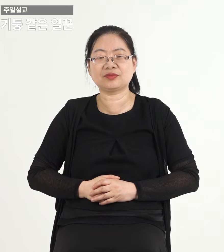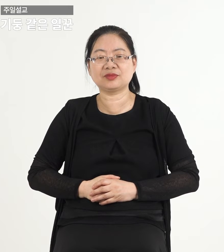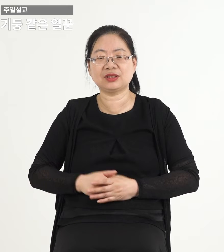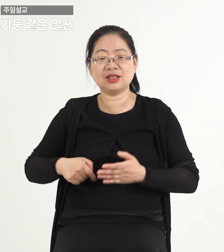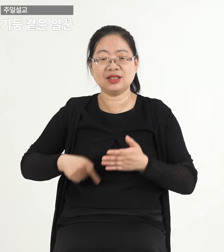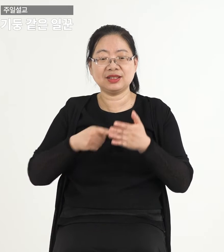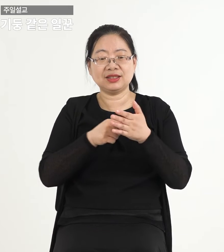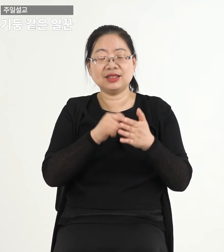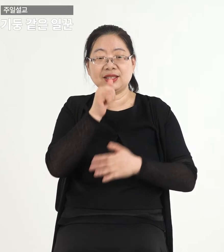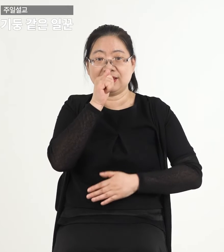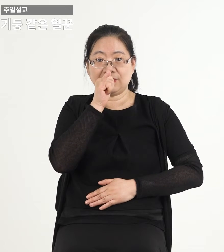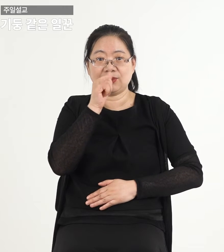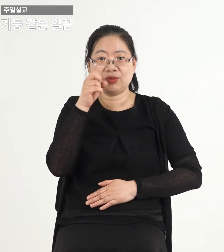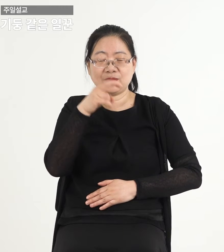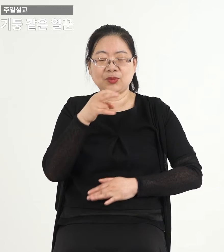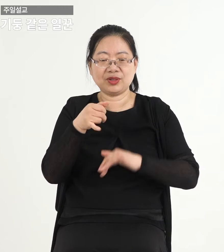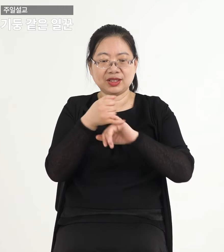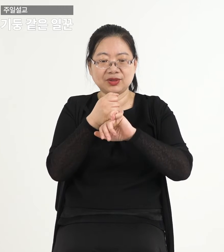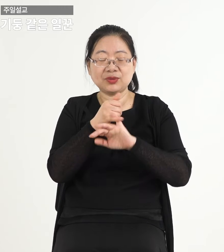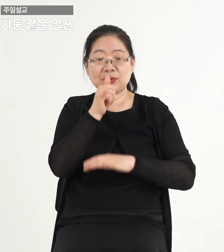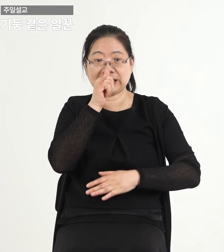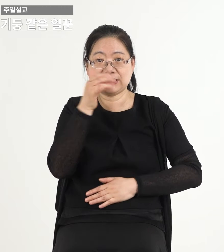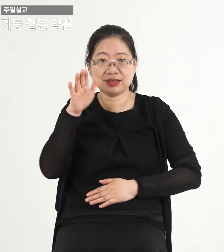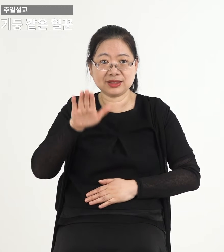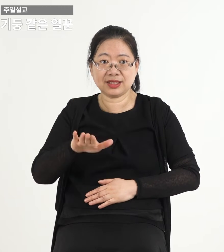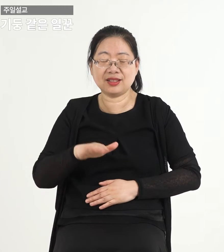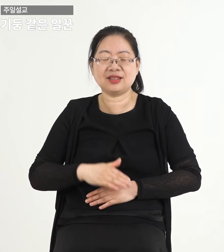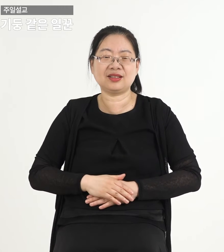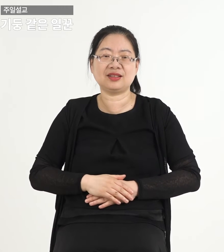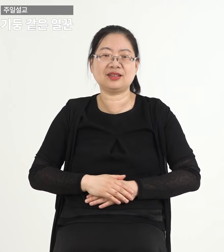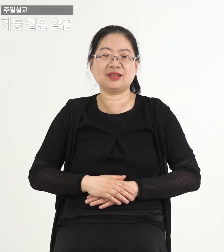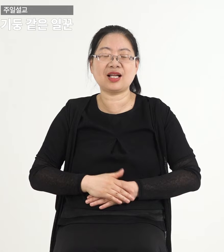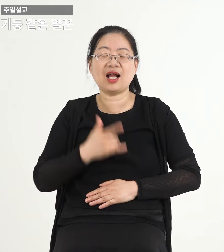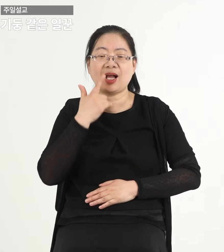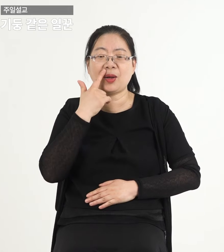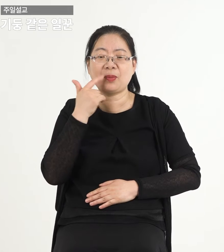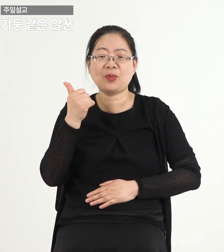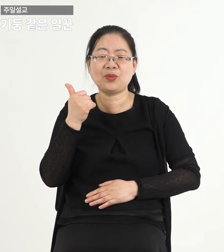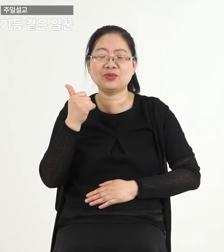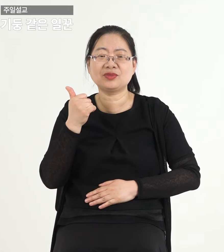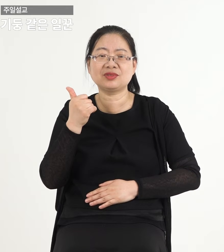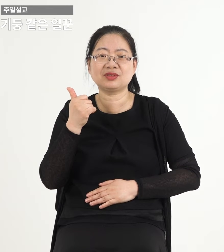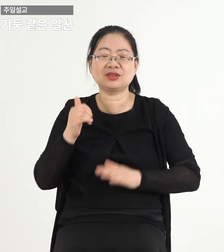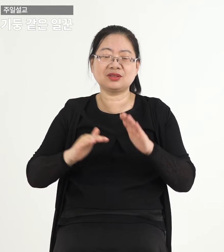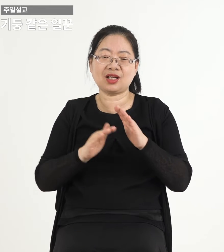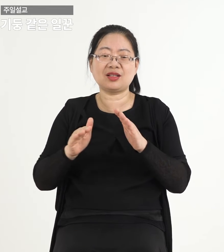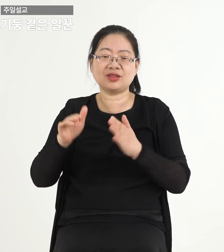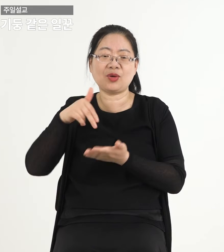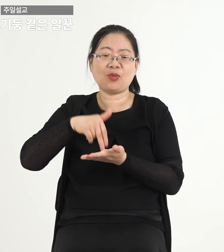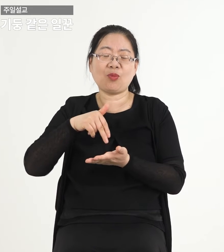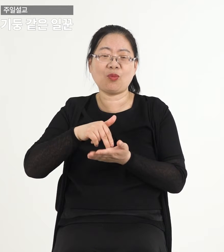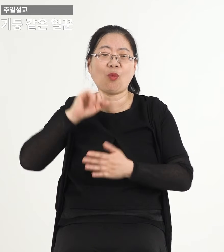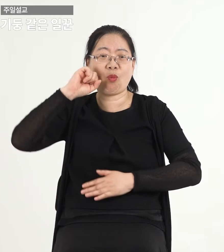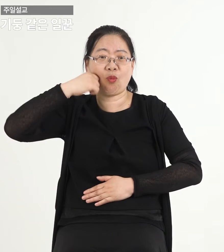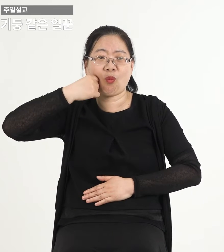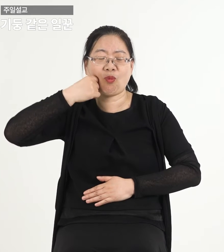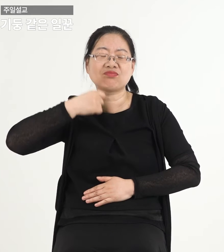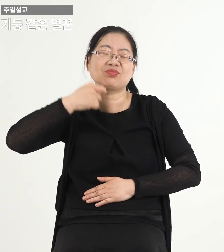의지도 있고 약속도 하지만 아버지가 형편이 안 되면 못하는 거예요.